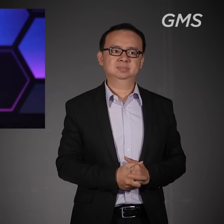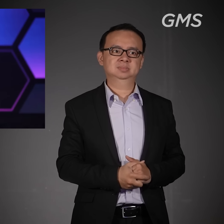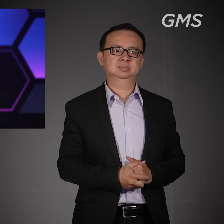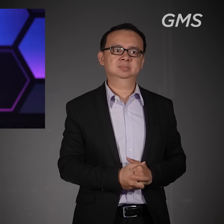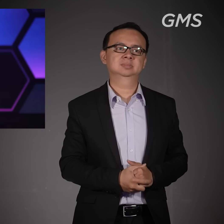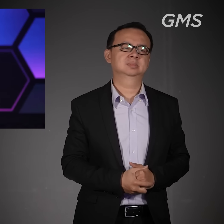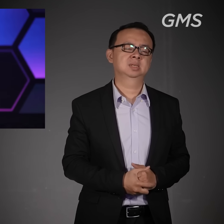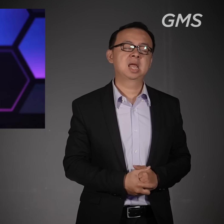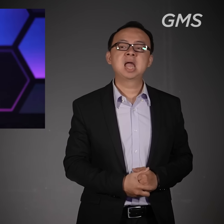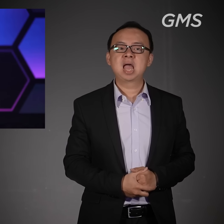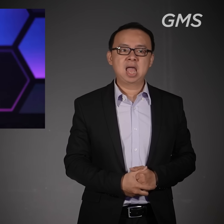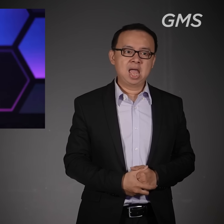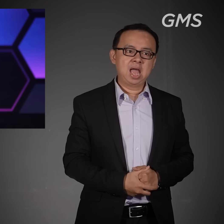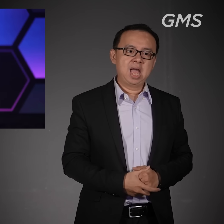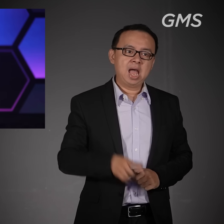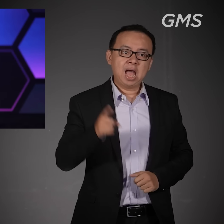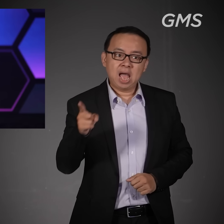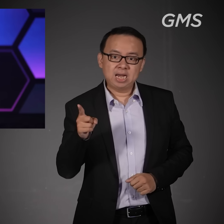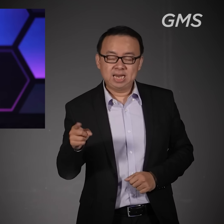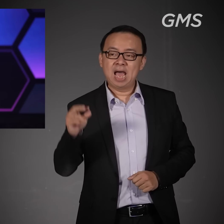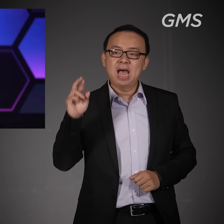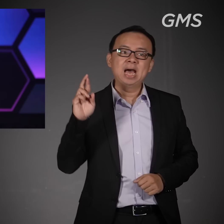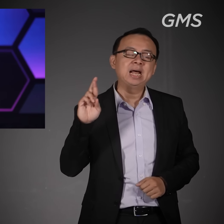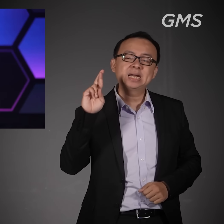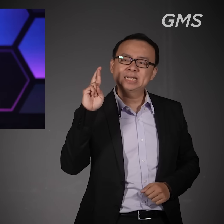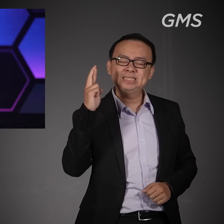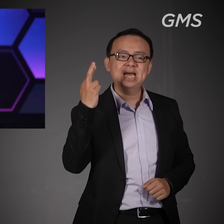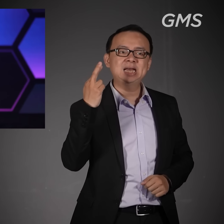divine opportunities, ada rencana dan ada